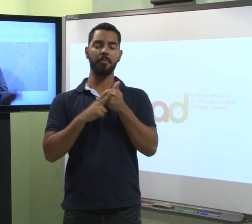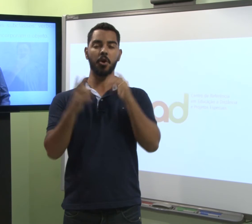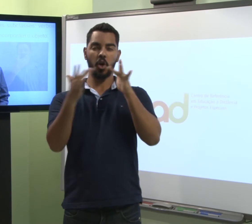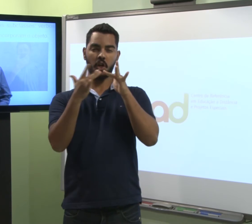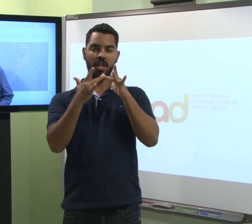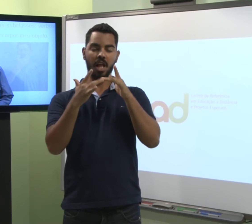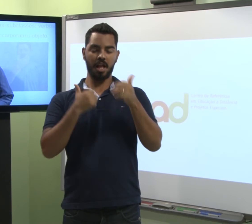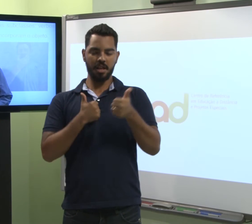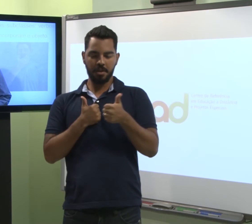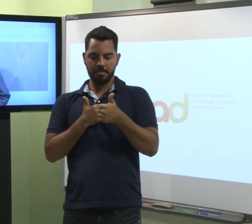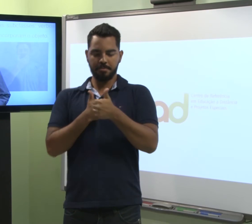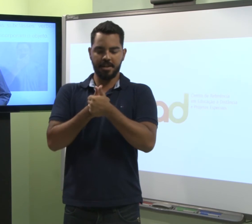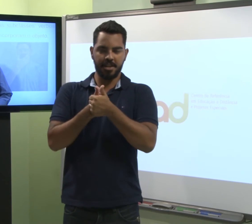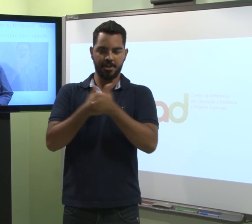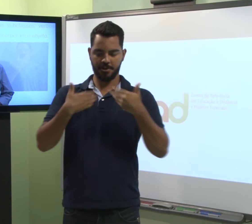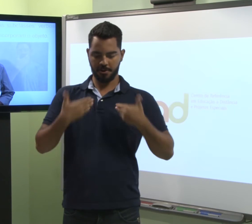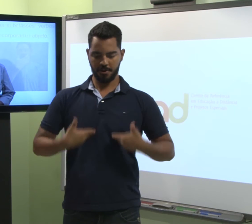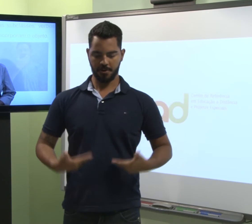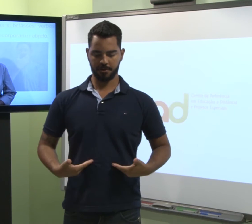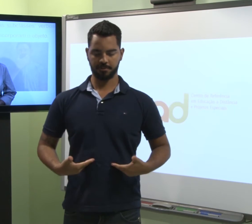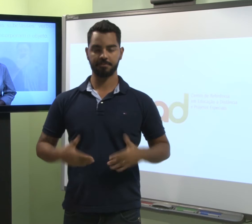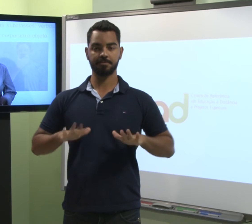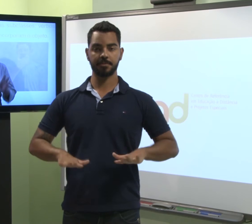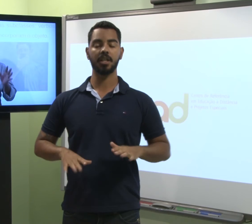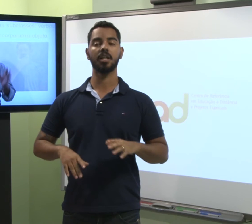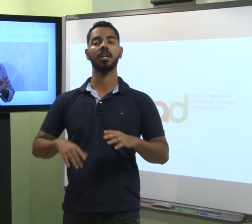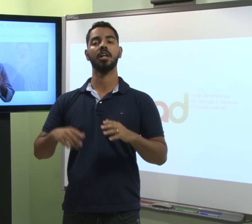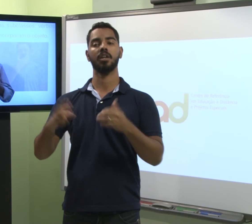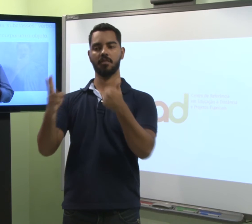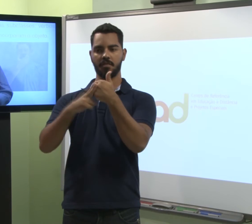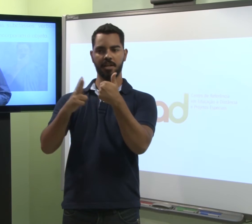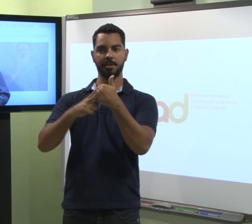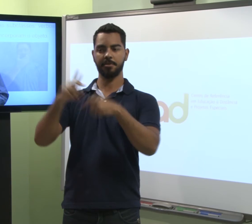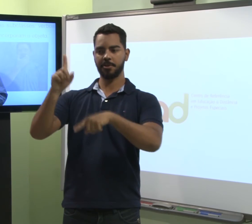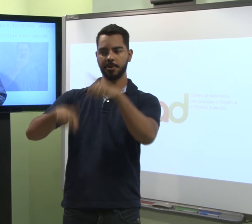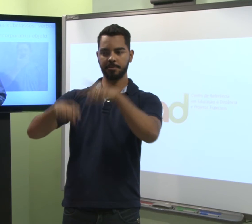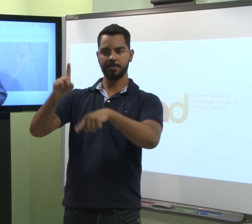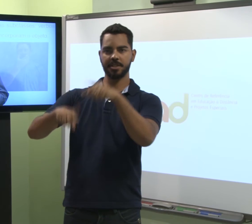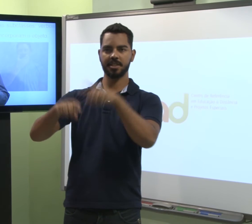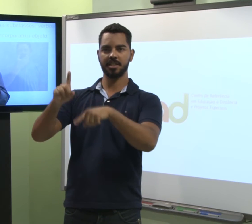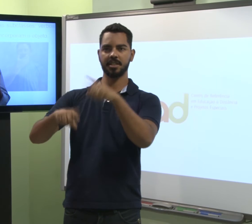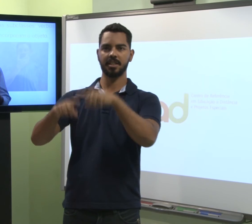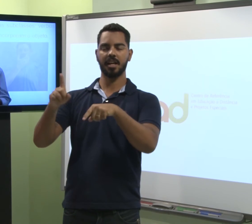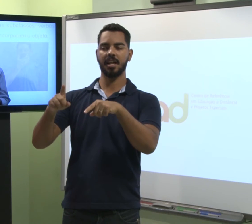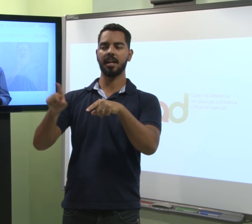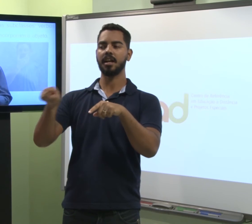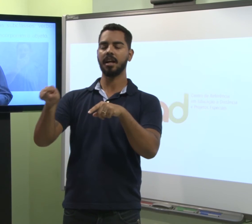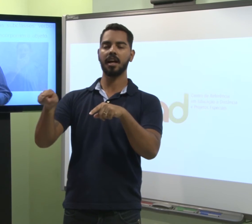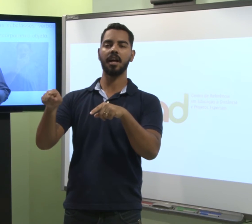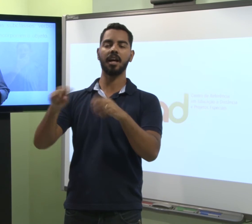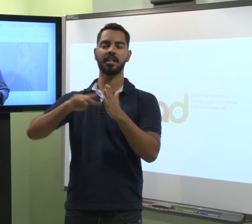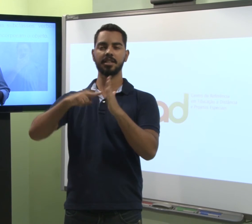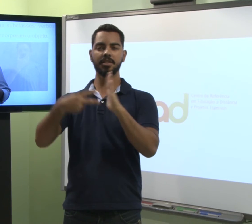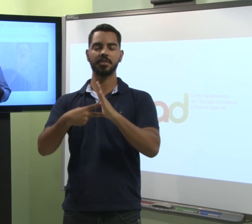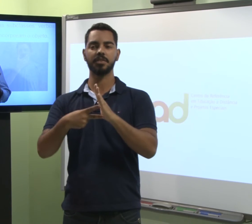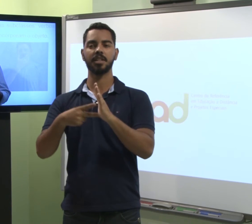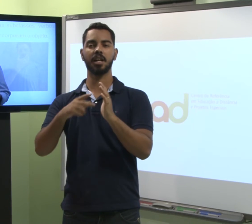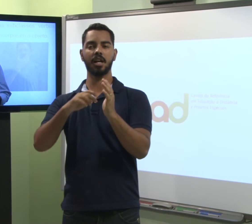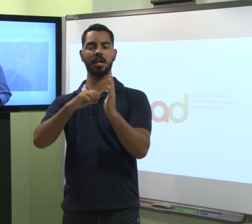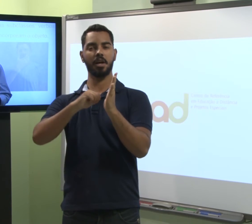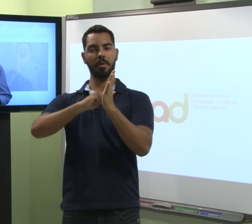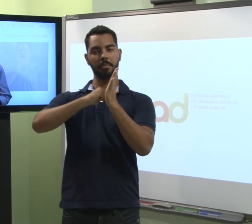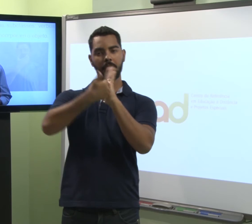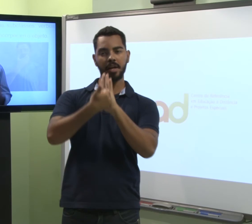incorporam o objeto se caracterizam pelo fato de que alguns parâmetros vão se modificando para